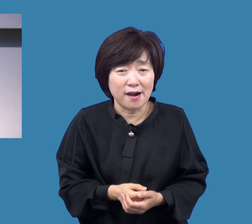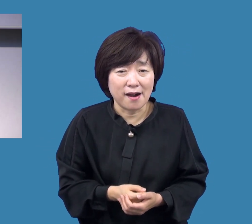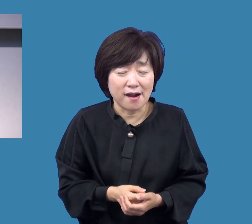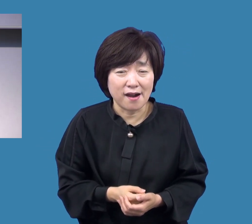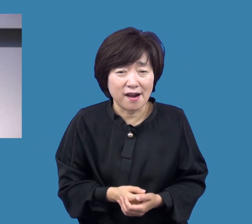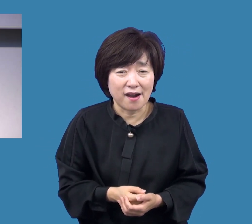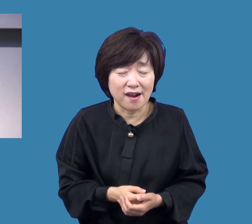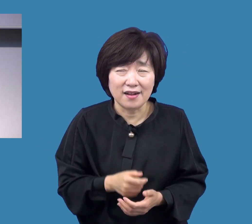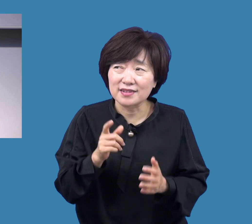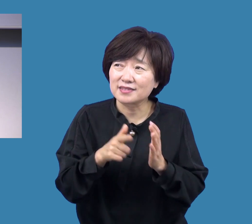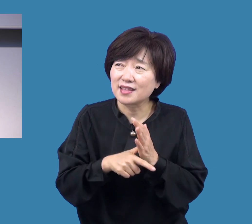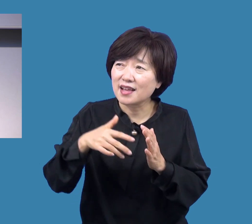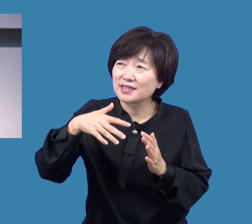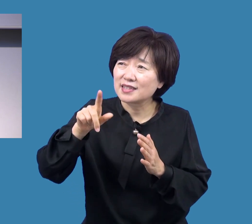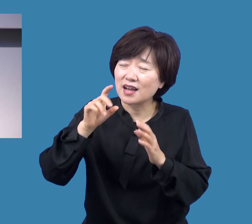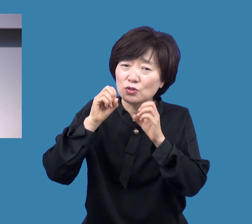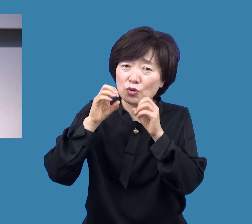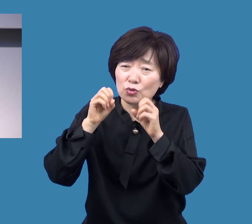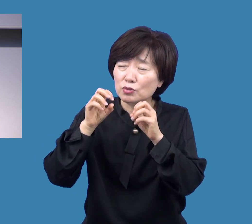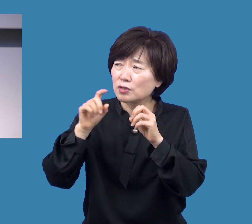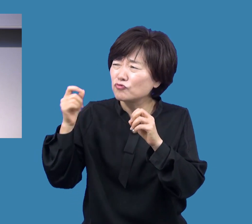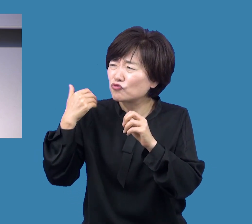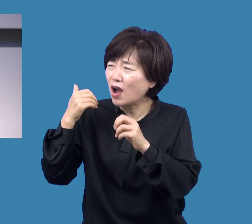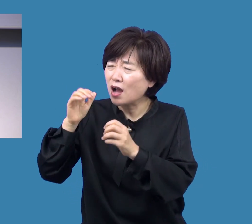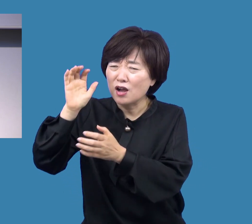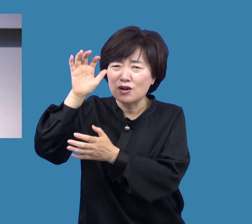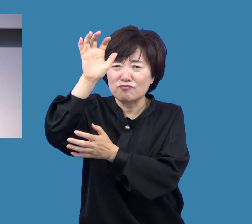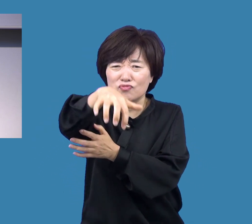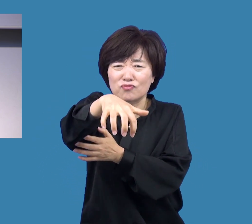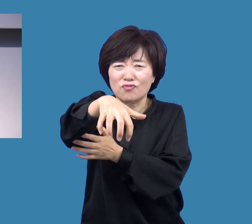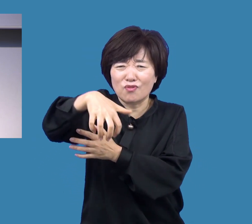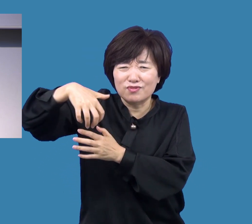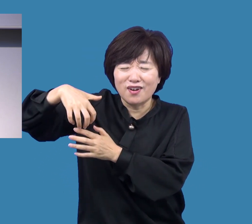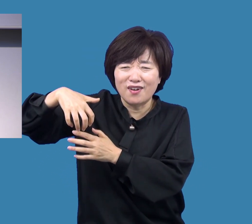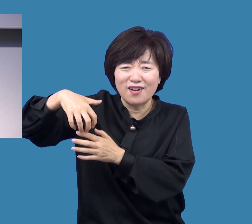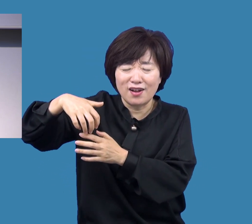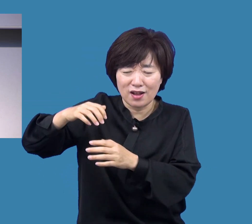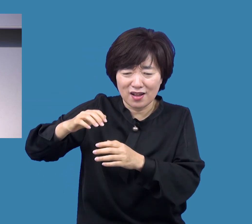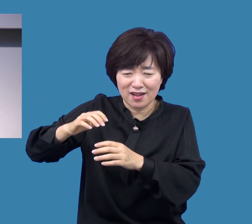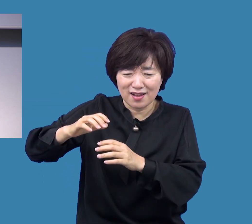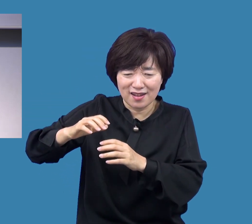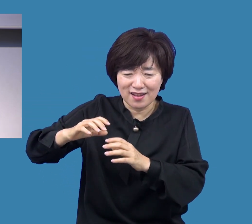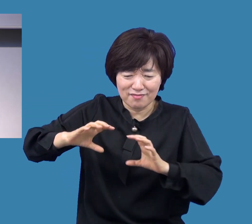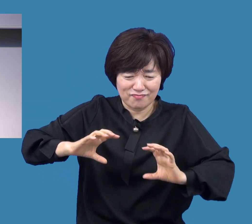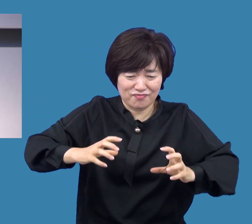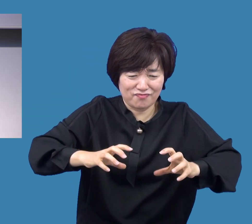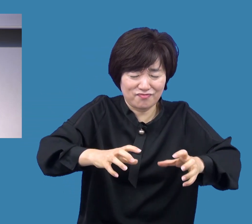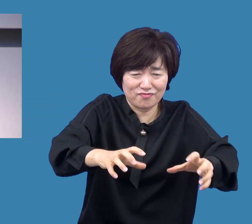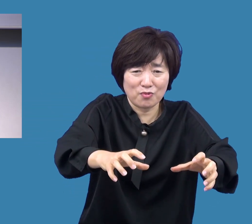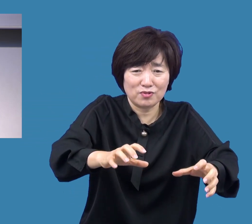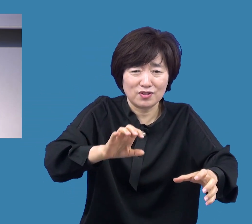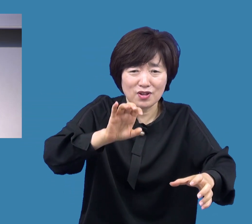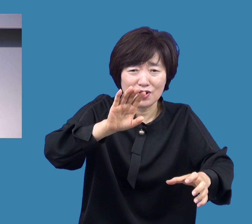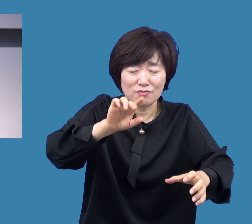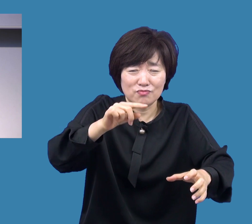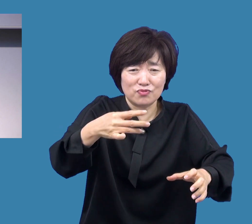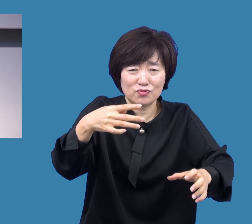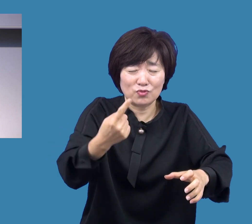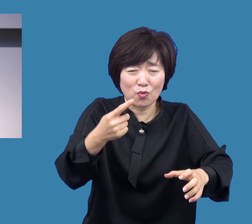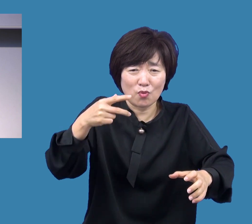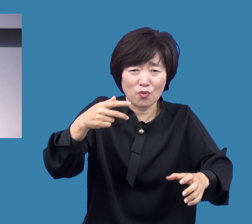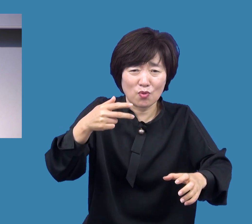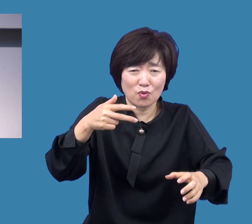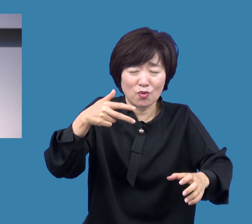우리 차성가사님이었던 것 같은데 불도저를 어디서 빌려오셨어요. 불도저를. 그래서 불도저를 빌려오셔서